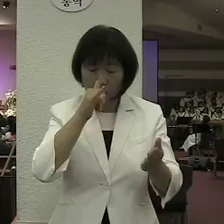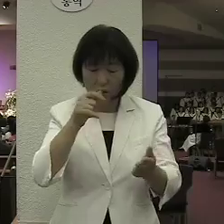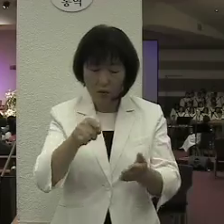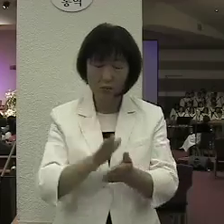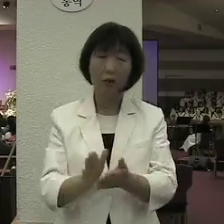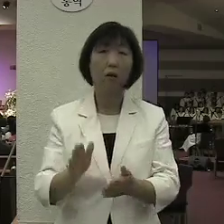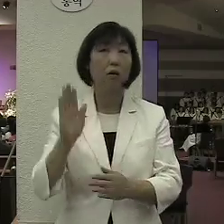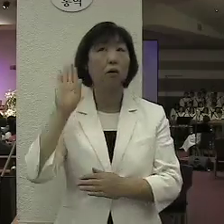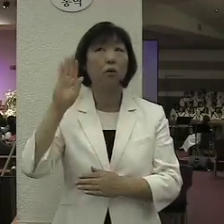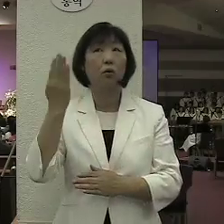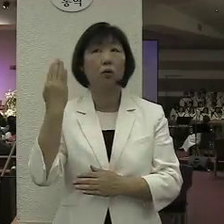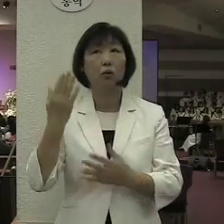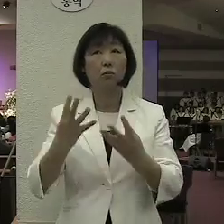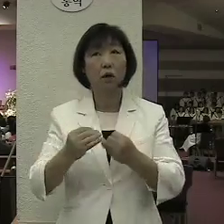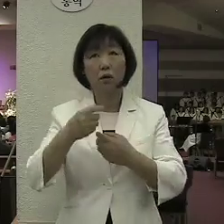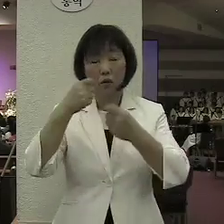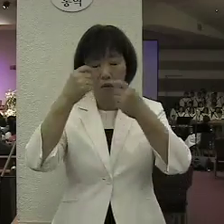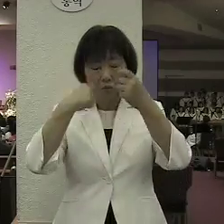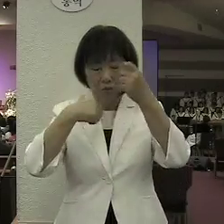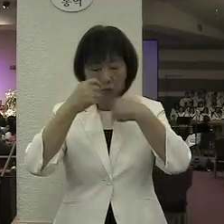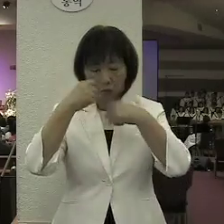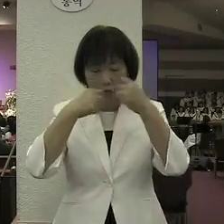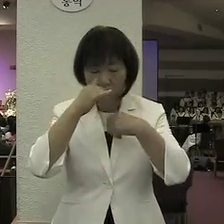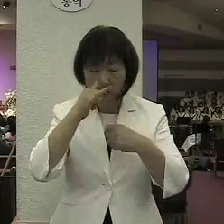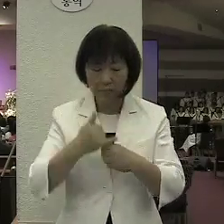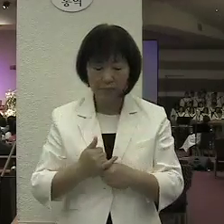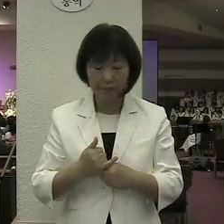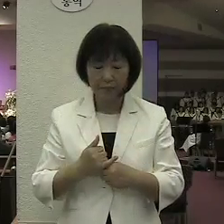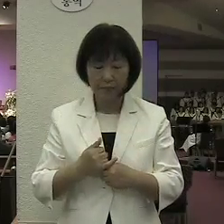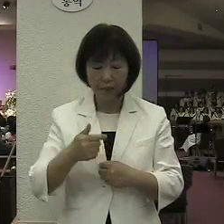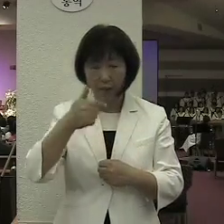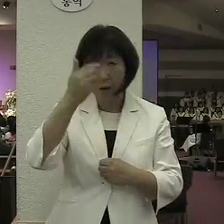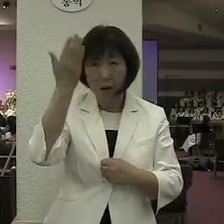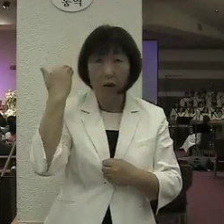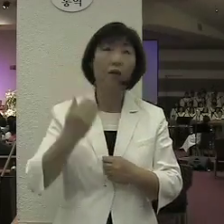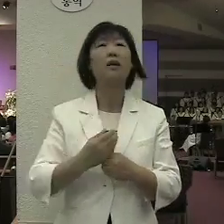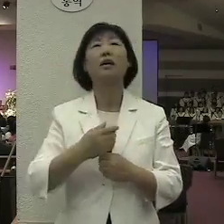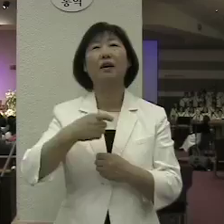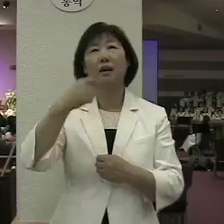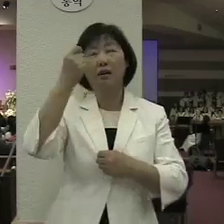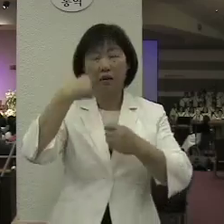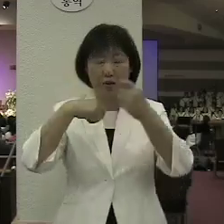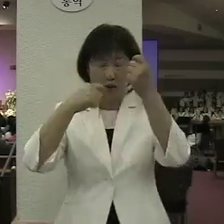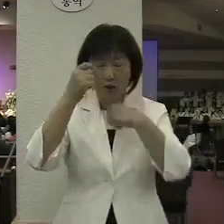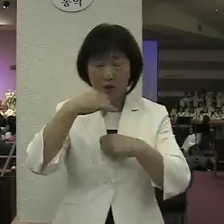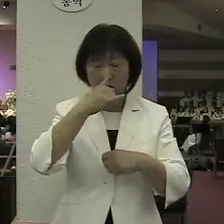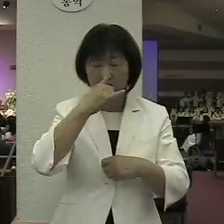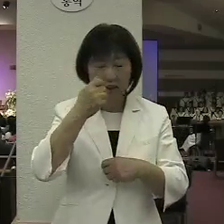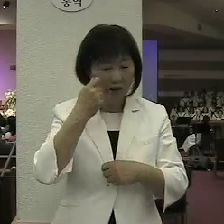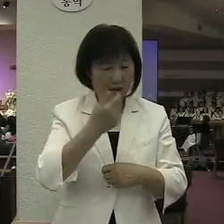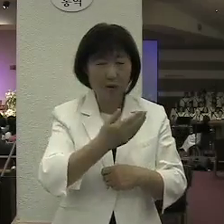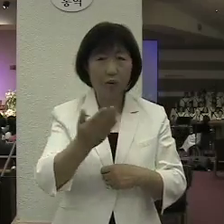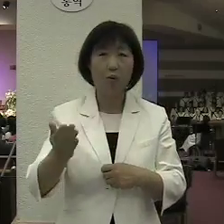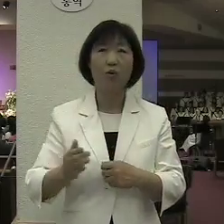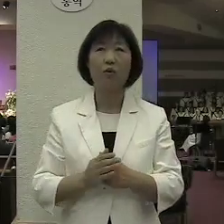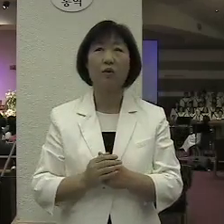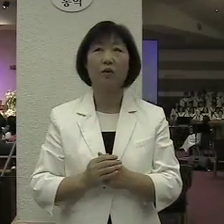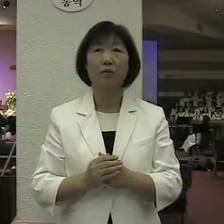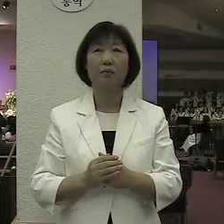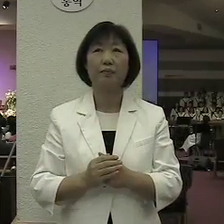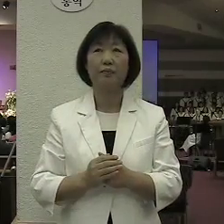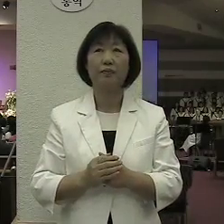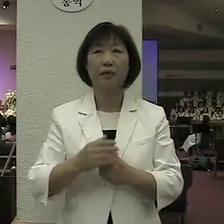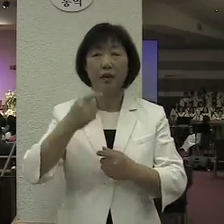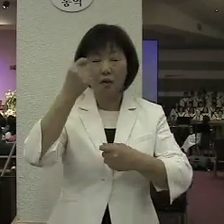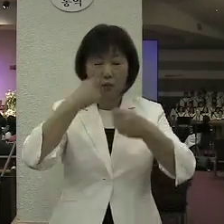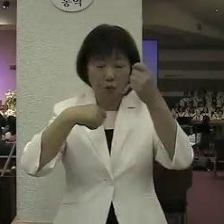없는 게 아니다. 울지 말아라. 죽으시고 부활하신 주님이 계시다. 합당하시어서 오늘 우리가